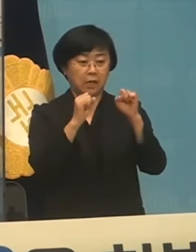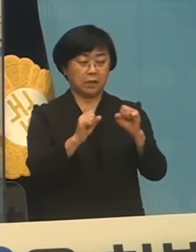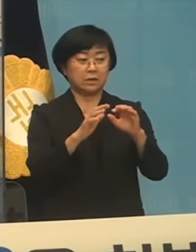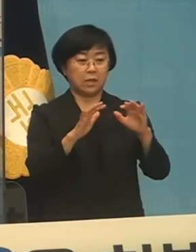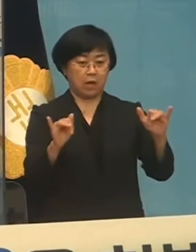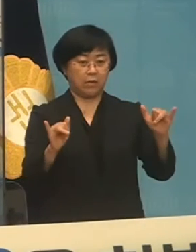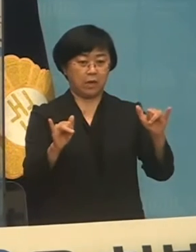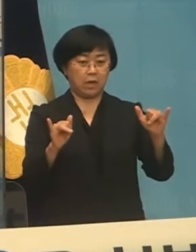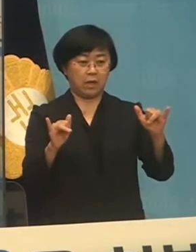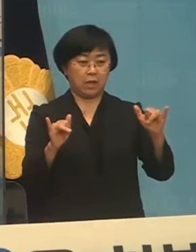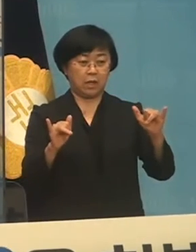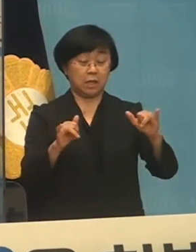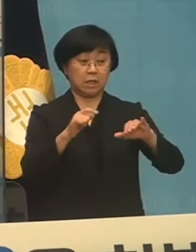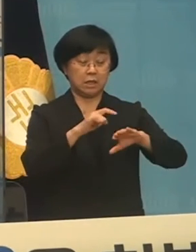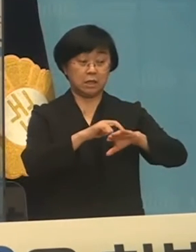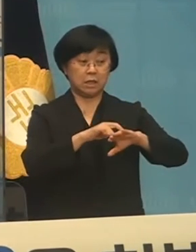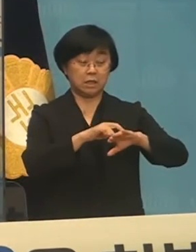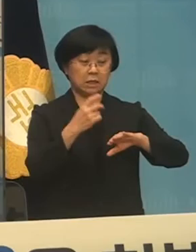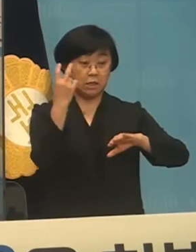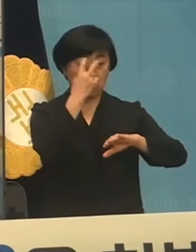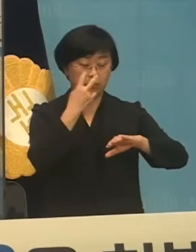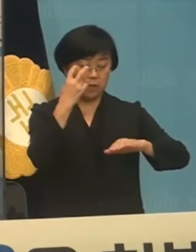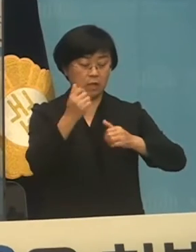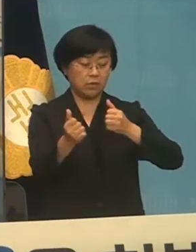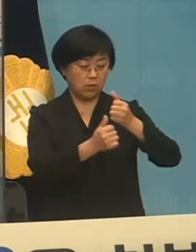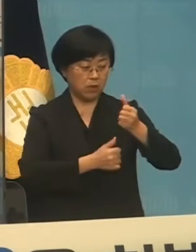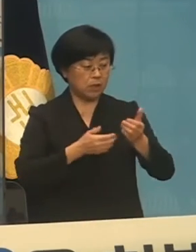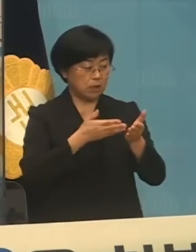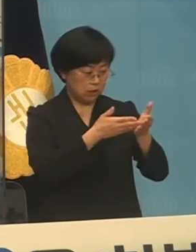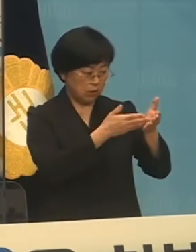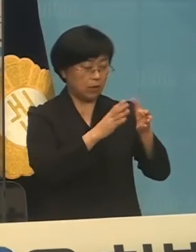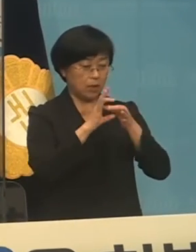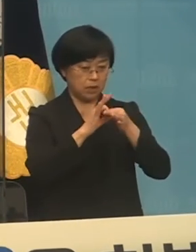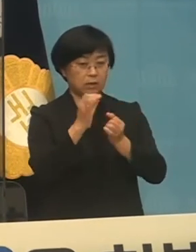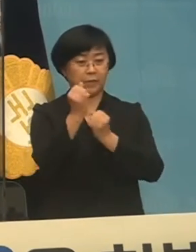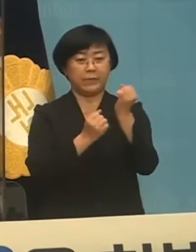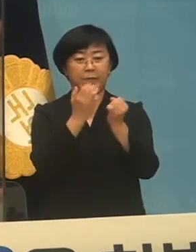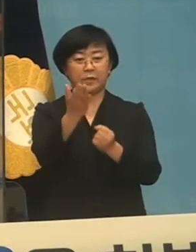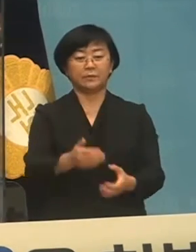생존자들의 대보상심의위원회 직권재심 신청 관련해서 말씀 드리겠습니다.